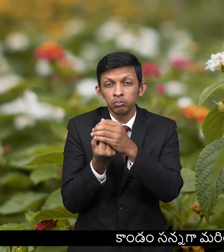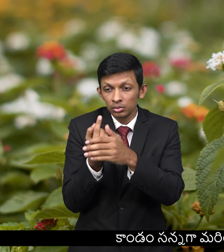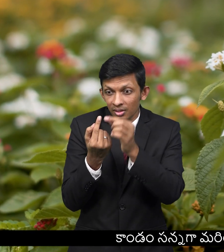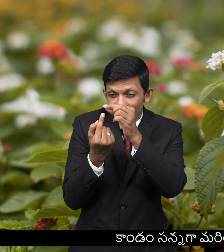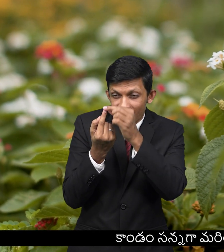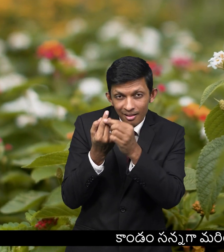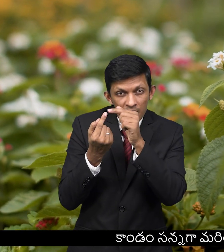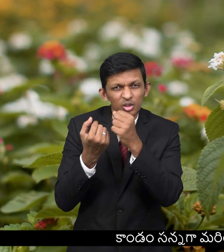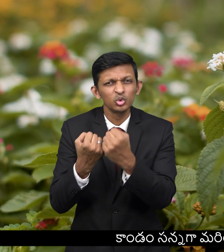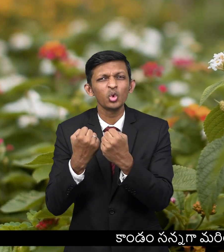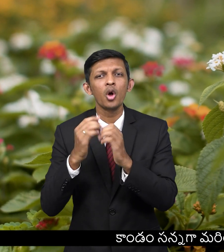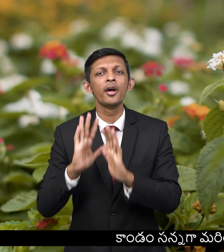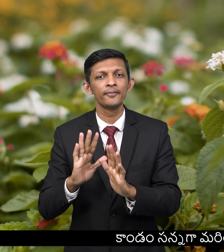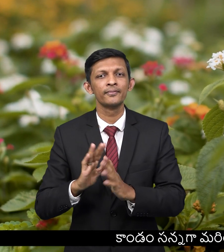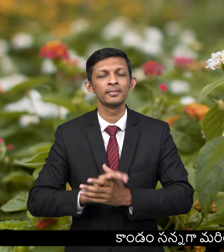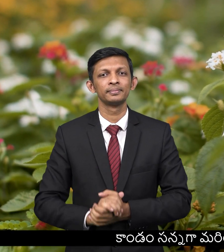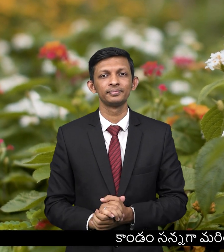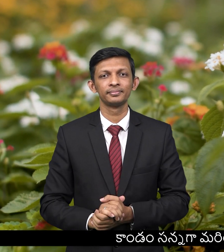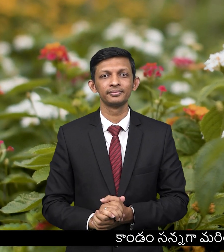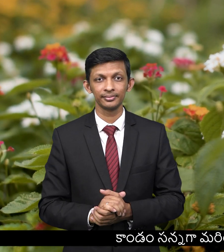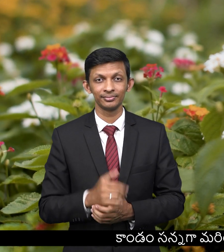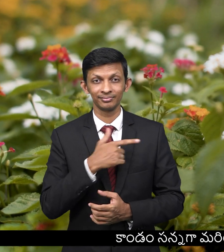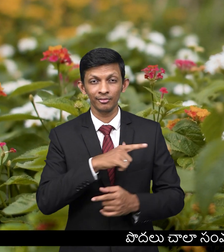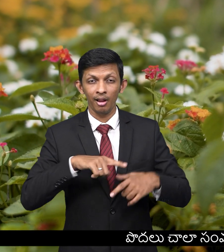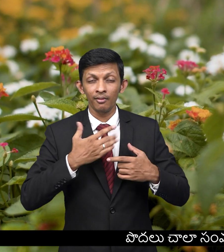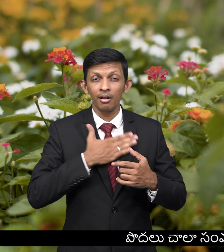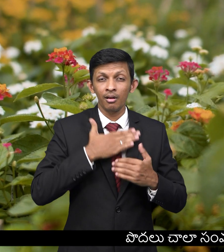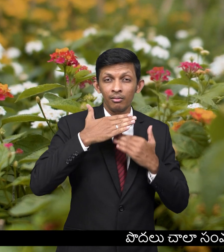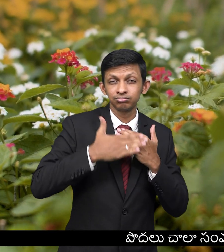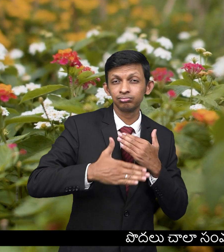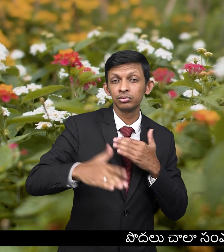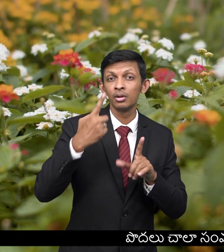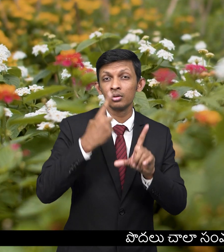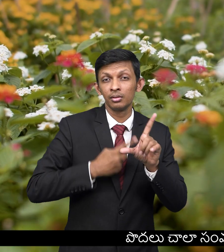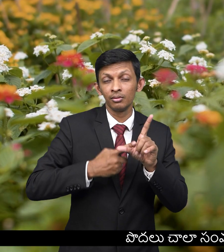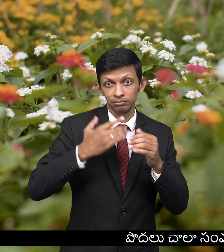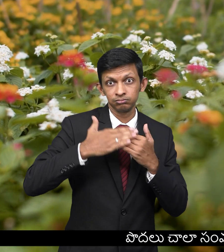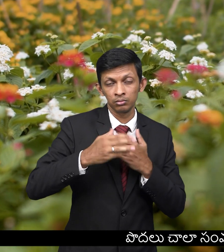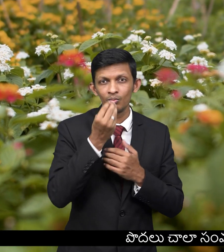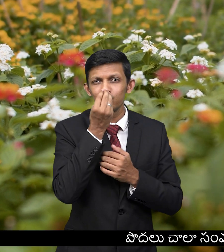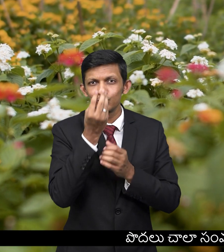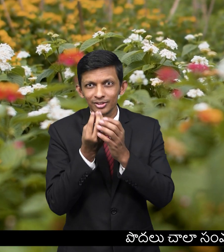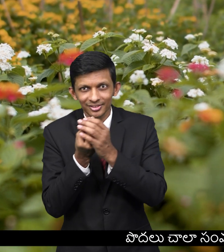కాండం సన్నగా మరియు గట్టిగా ఉంటుంది. పొదలు చాలా సంవత్సరాలు జీవిస్తాయి.